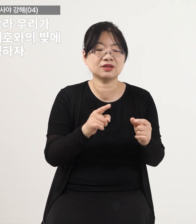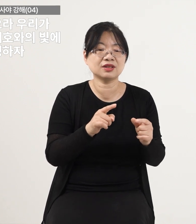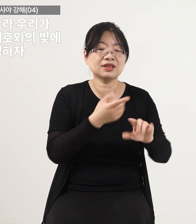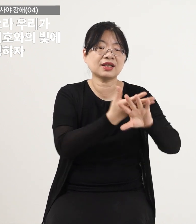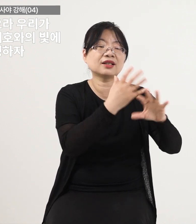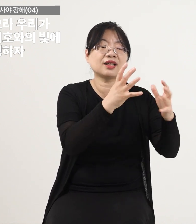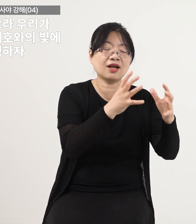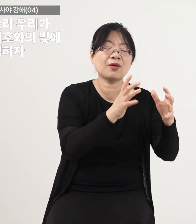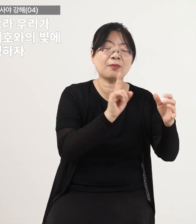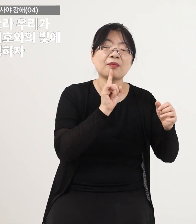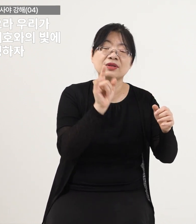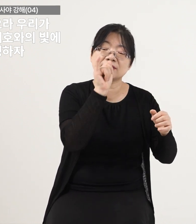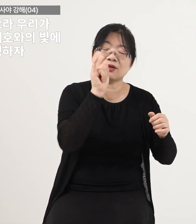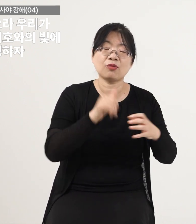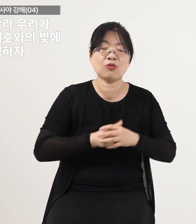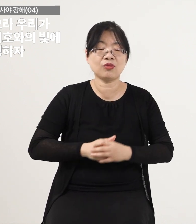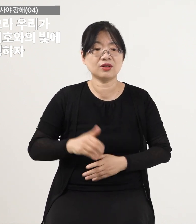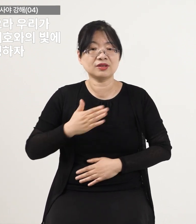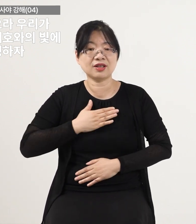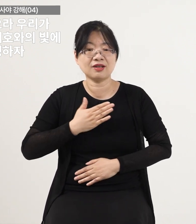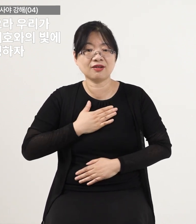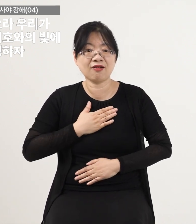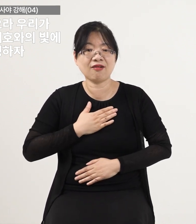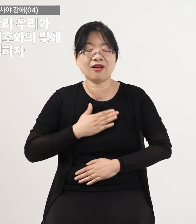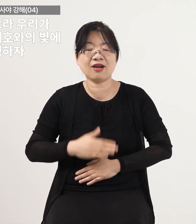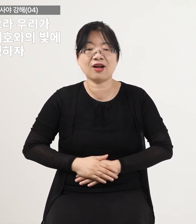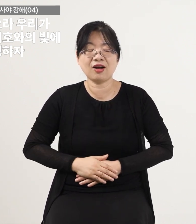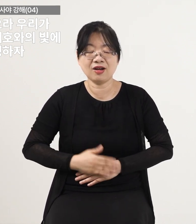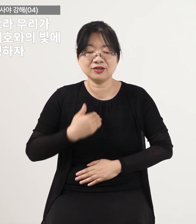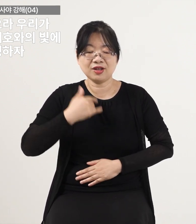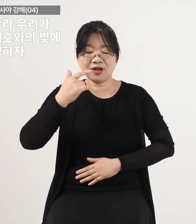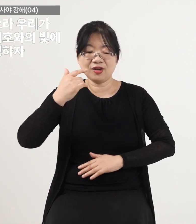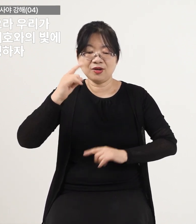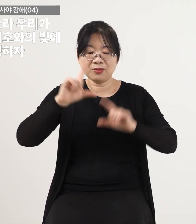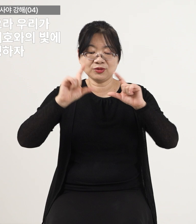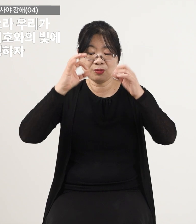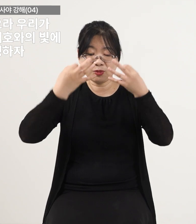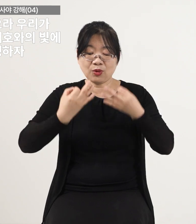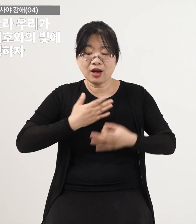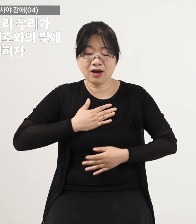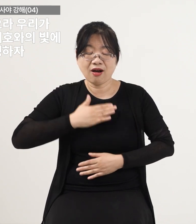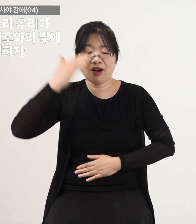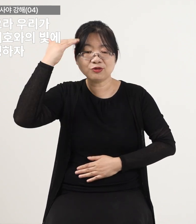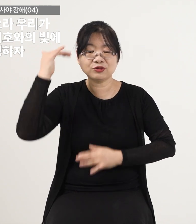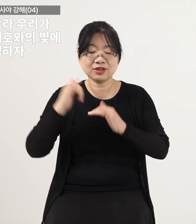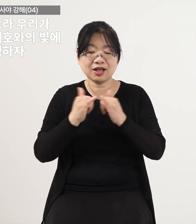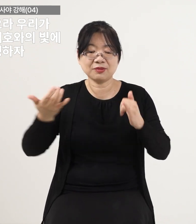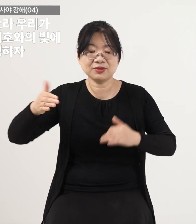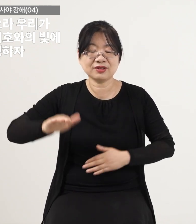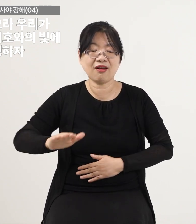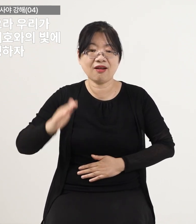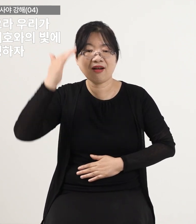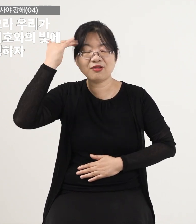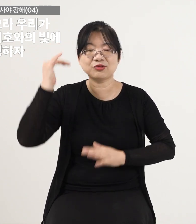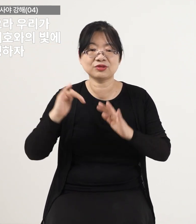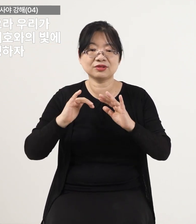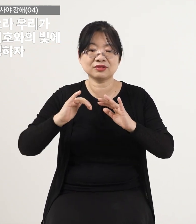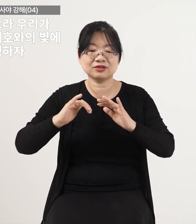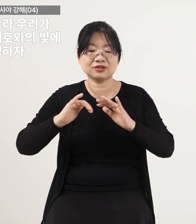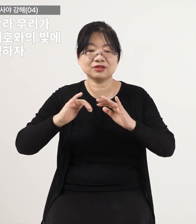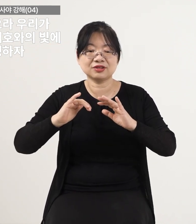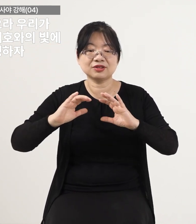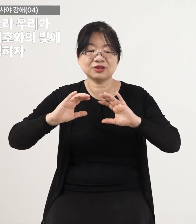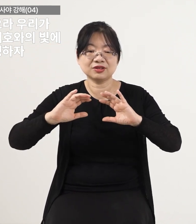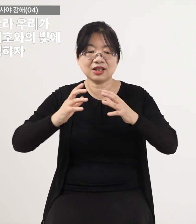예? 내가 삼척동자도 생긴 거 보면 대한민국 사람인데 대한민국 백성이 그래요?